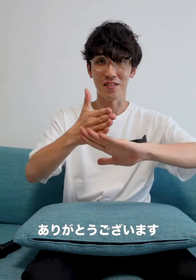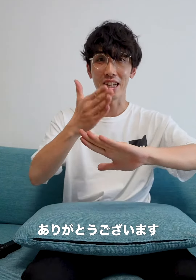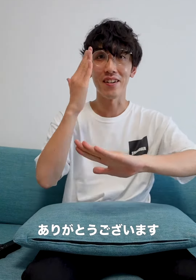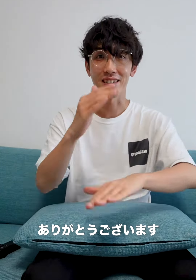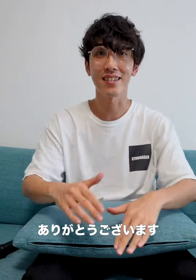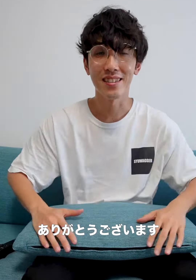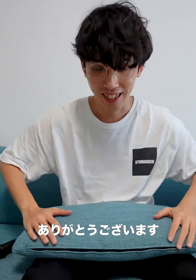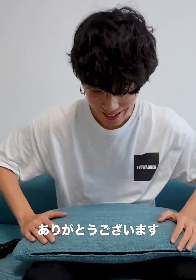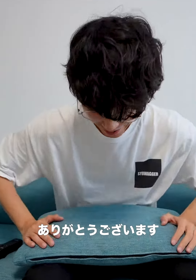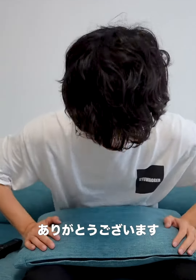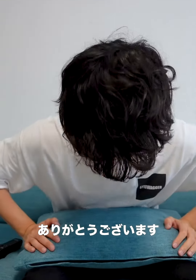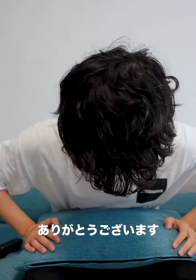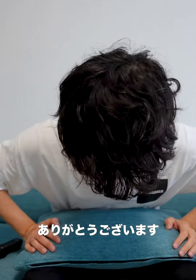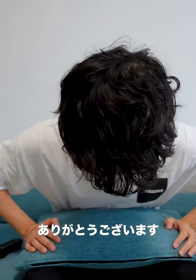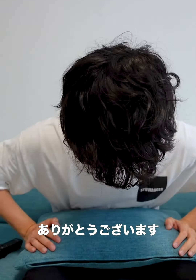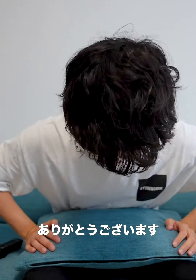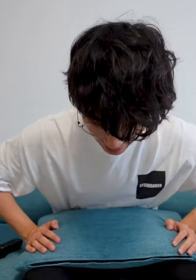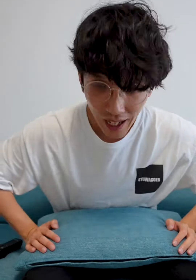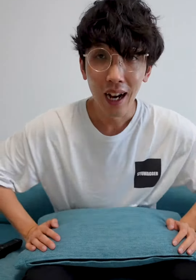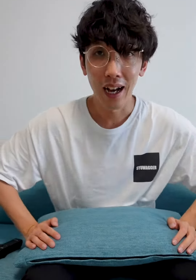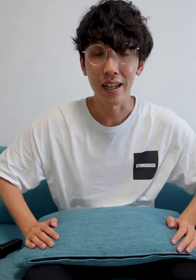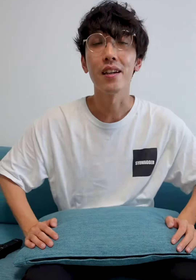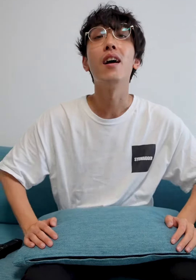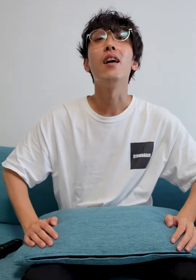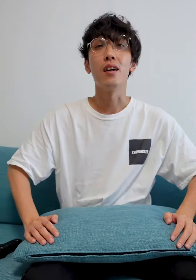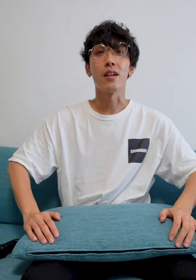ございます。ありがとうございます。はい、